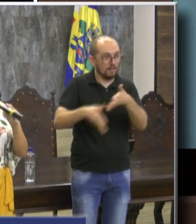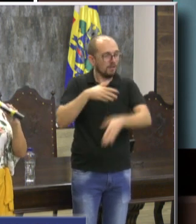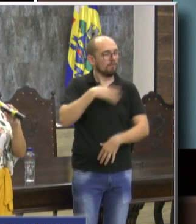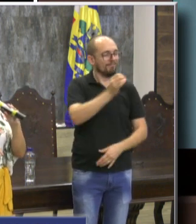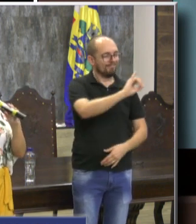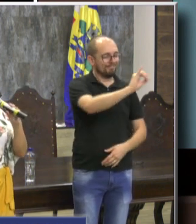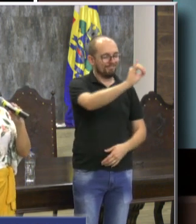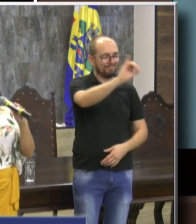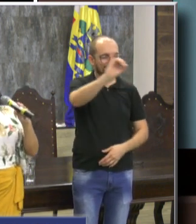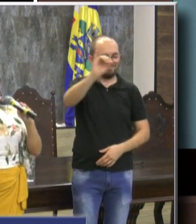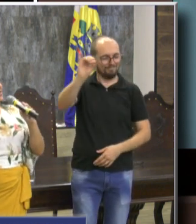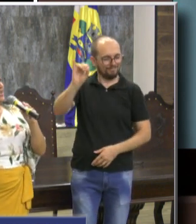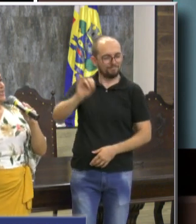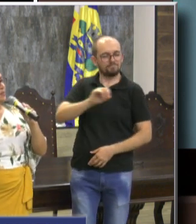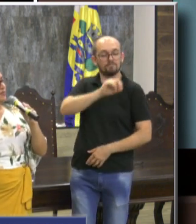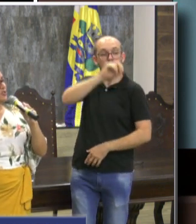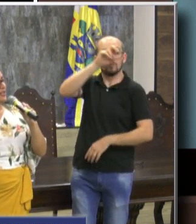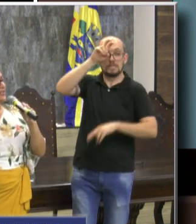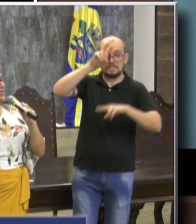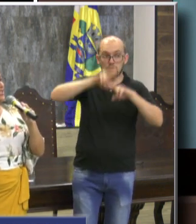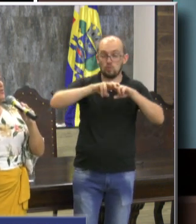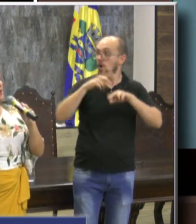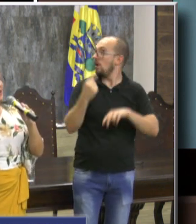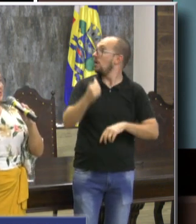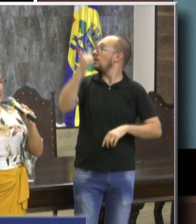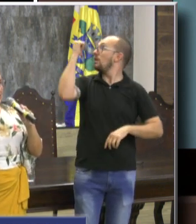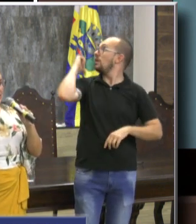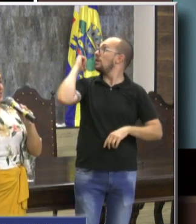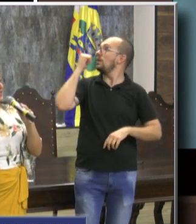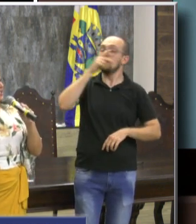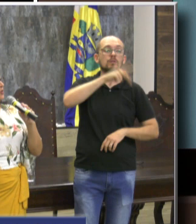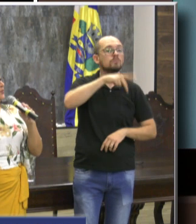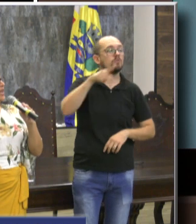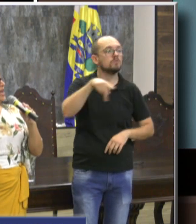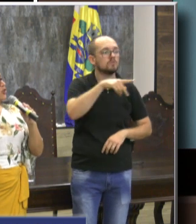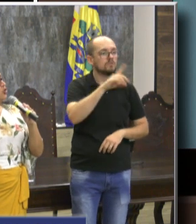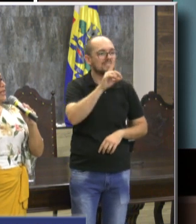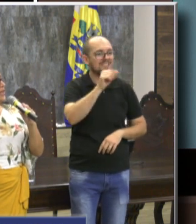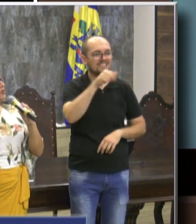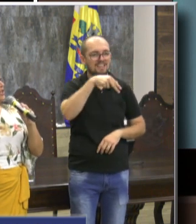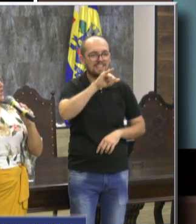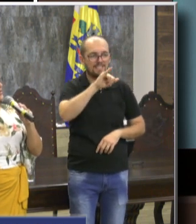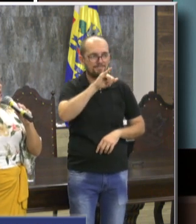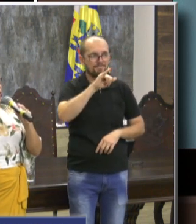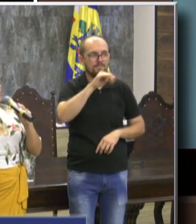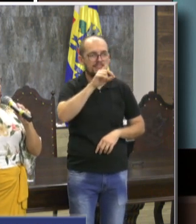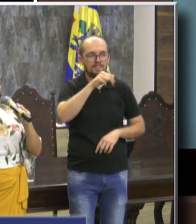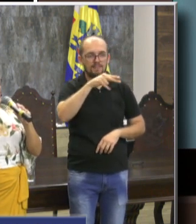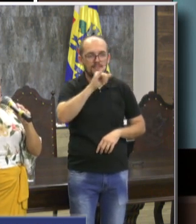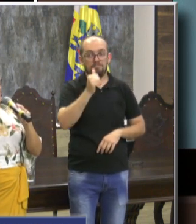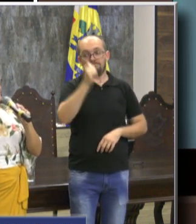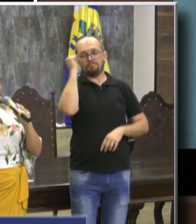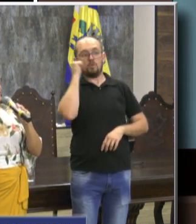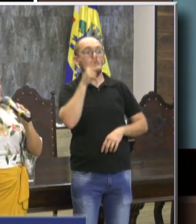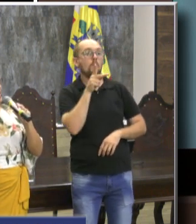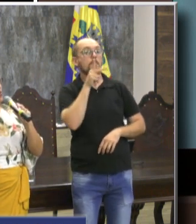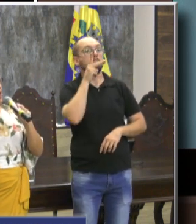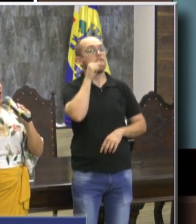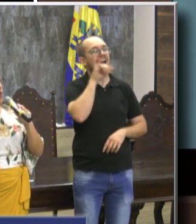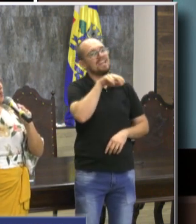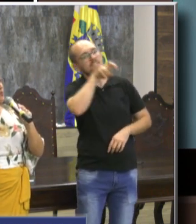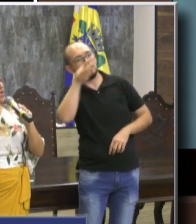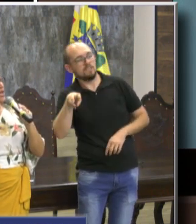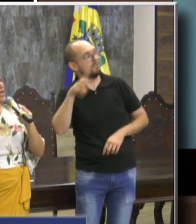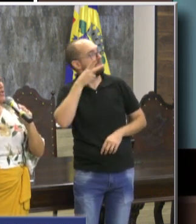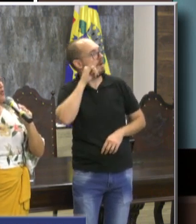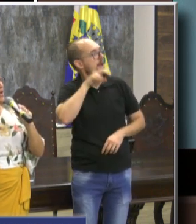ele sentou. Atrás dele está a professora Tânia, minha parceira desse ano. Do lado dele está o pai, o